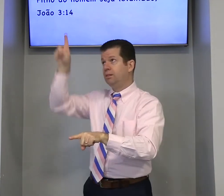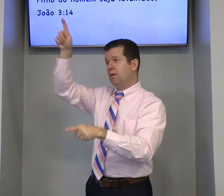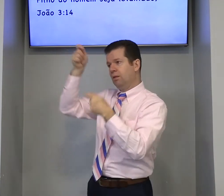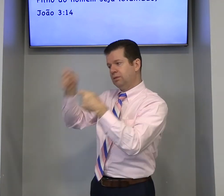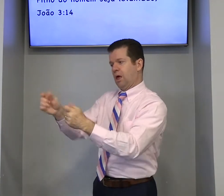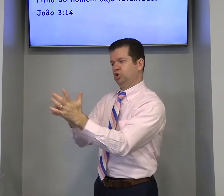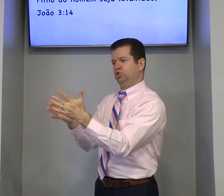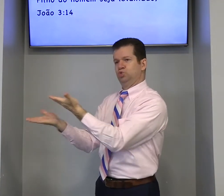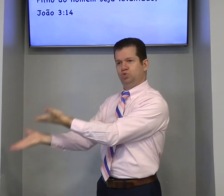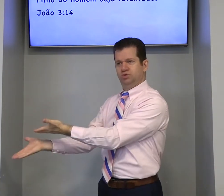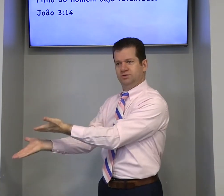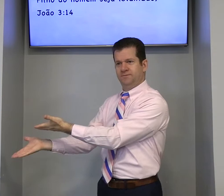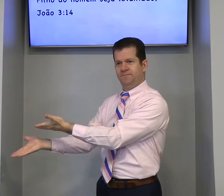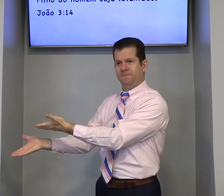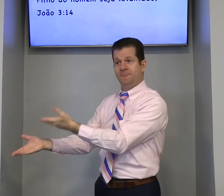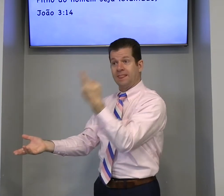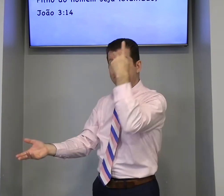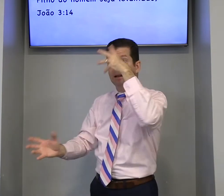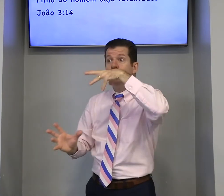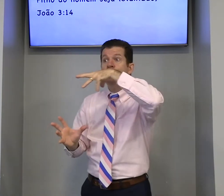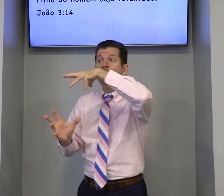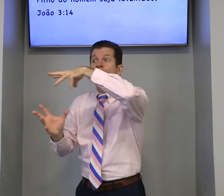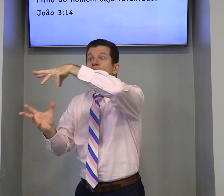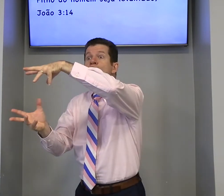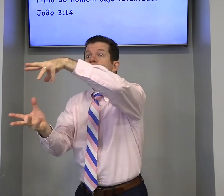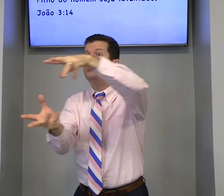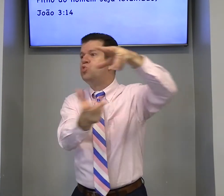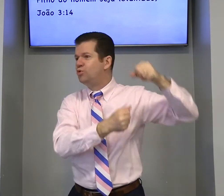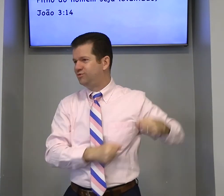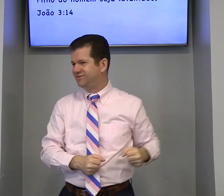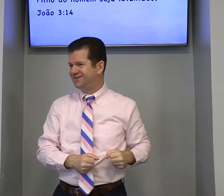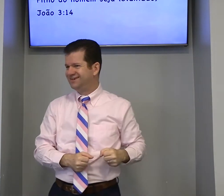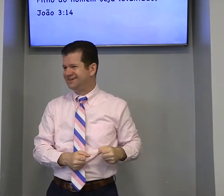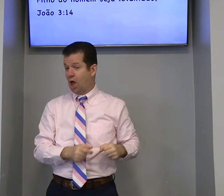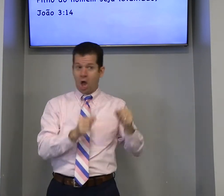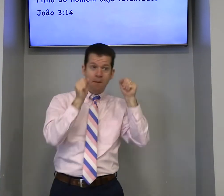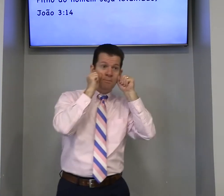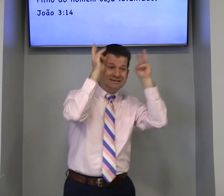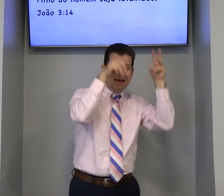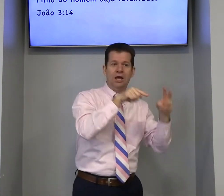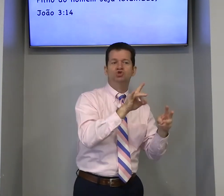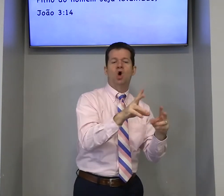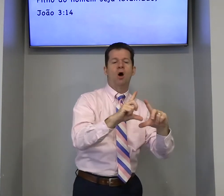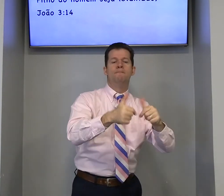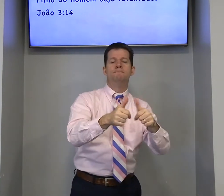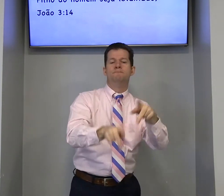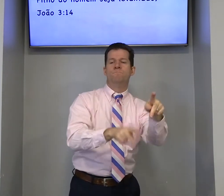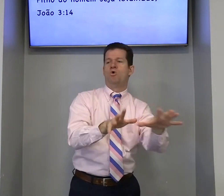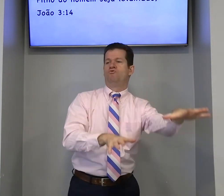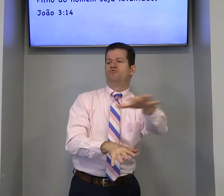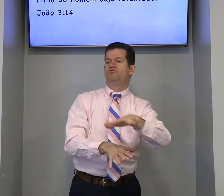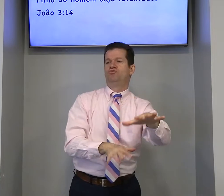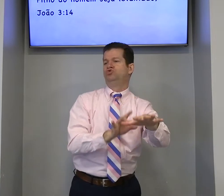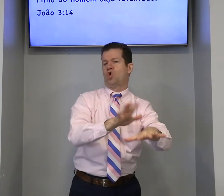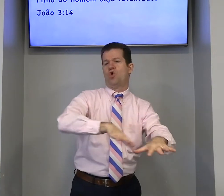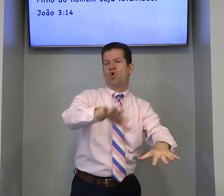Solução para esse povo de Israel era serpente. Solução para o mundo inteiro, por causa do pecado, é Jesus